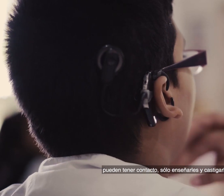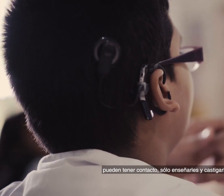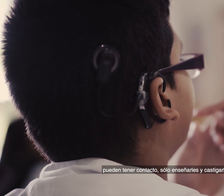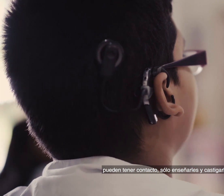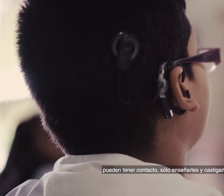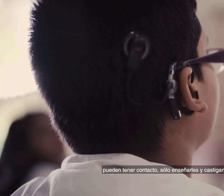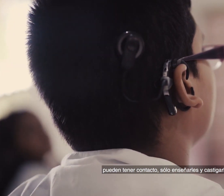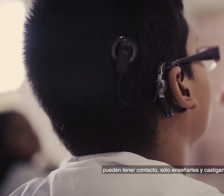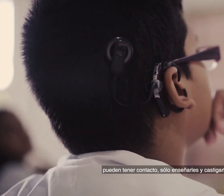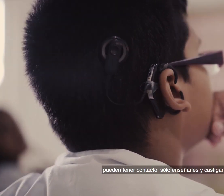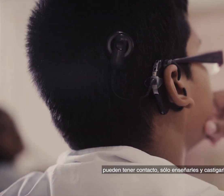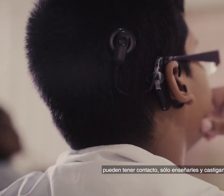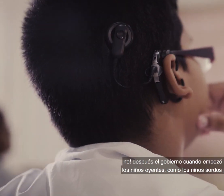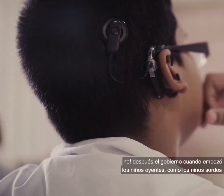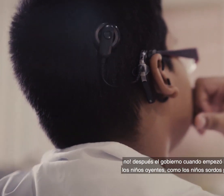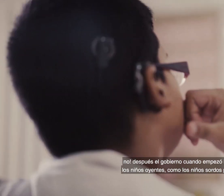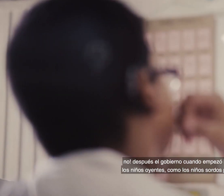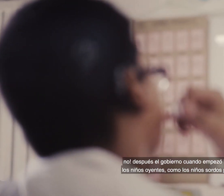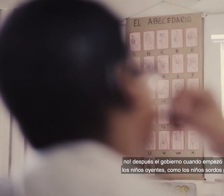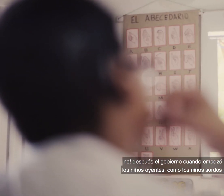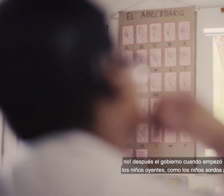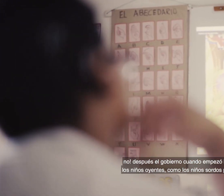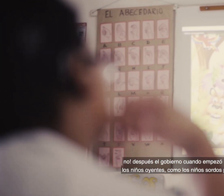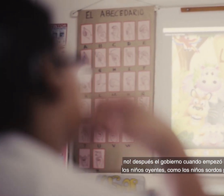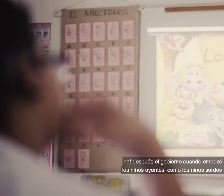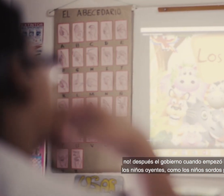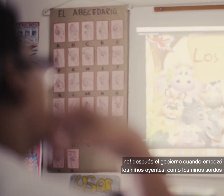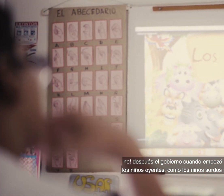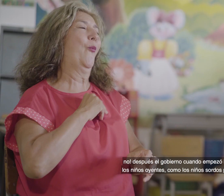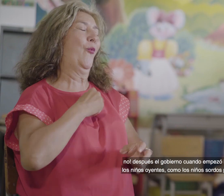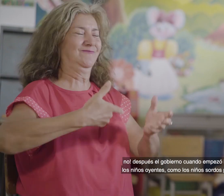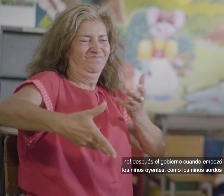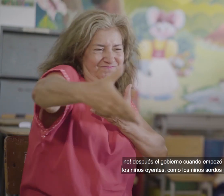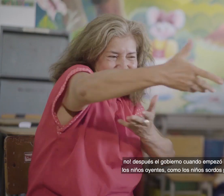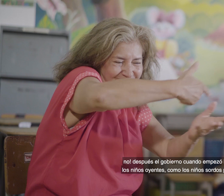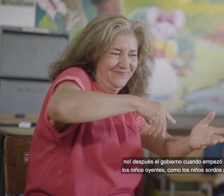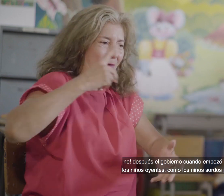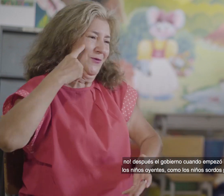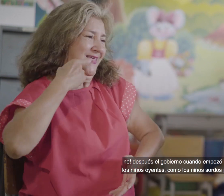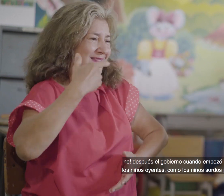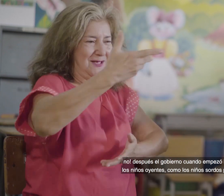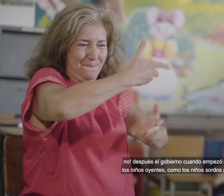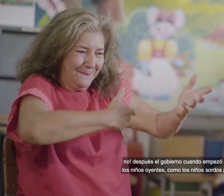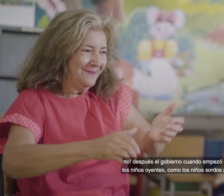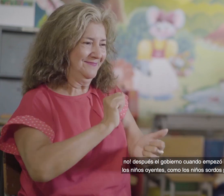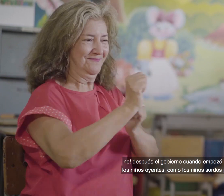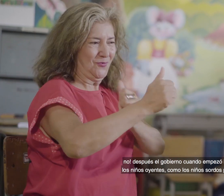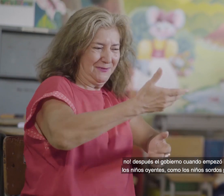enseñarles y castigarlos porque son sordos, no. Después el gobierno, cuando empezó la inclusión, tanto los niños